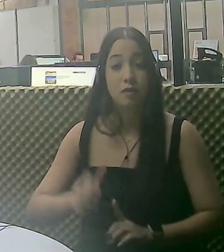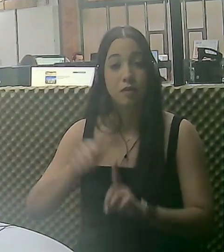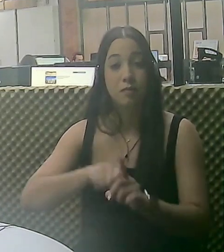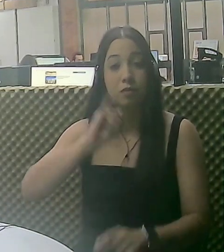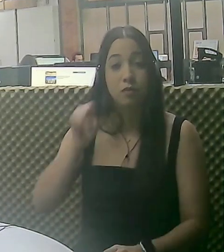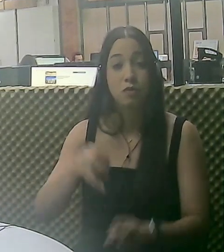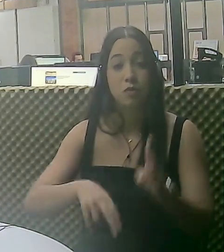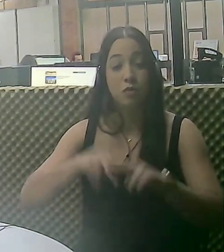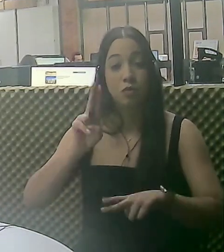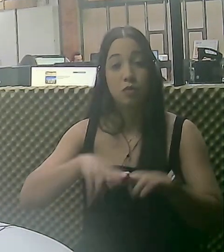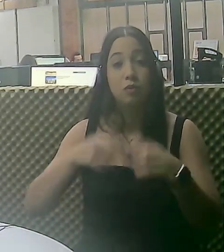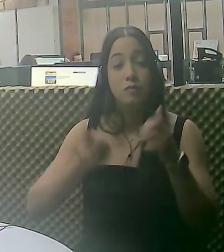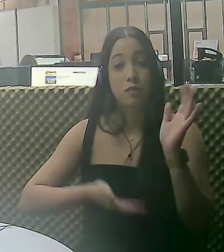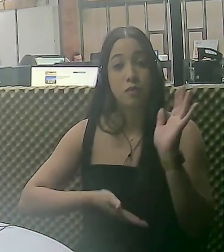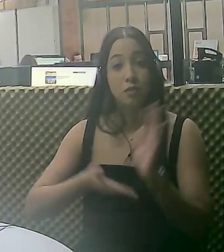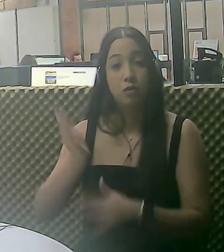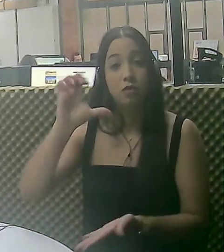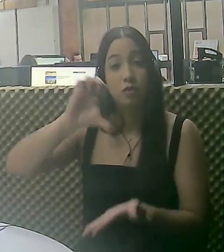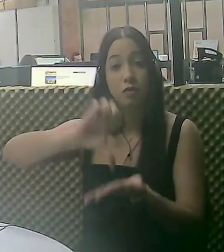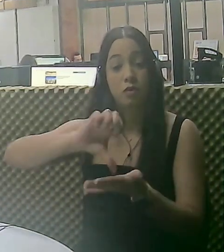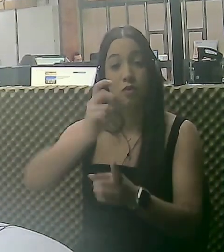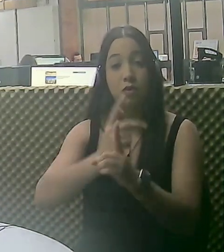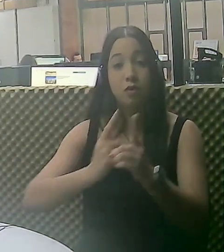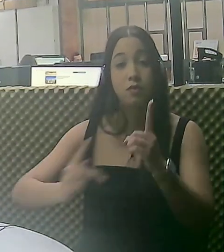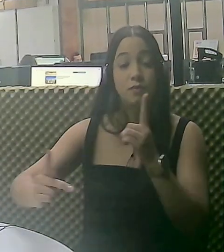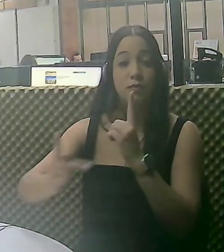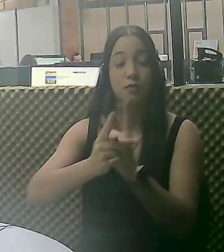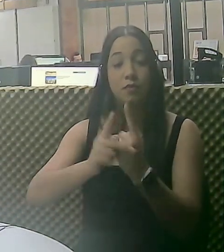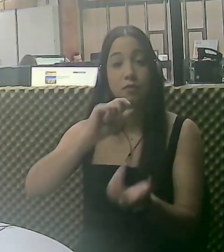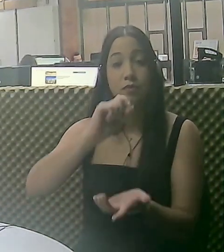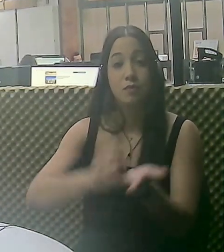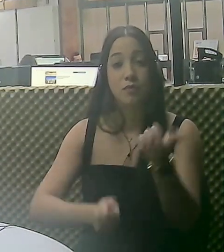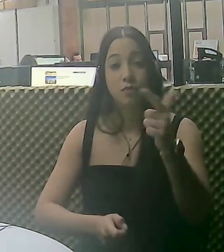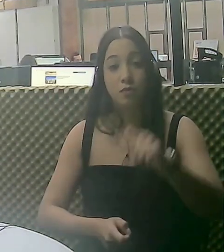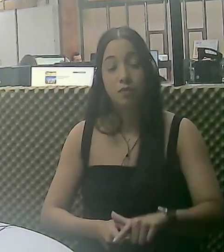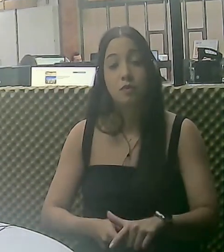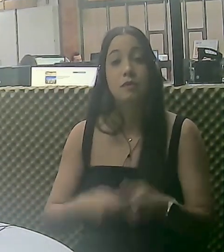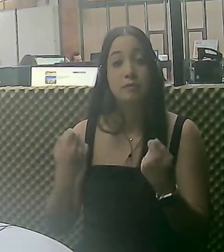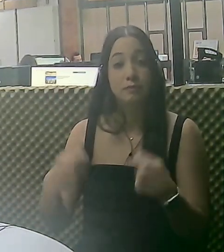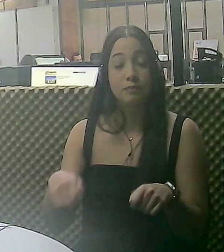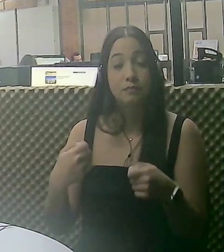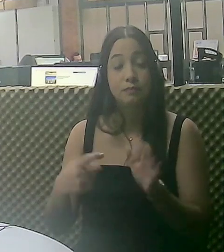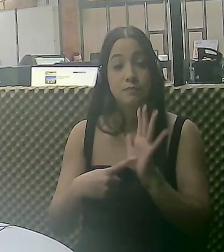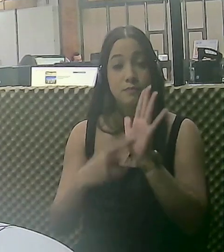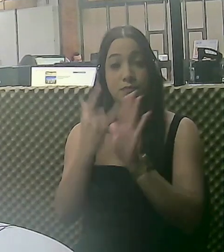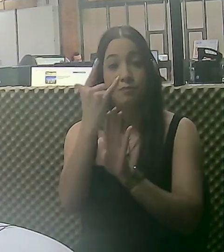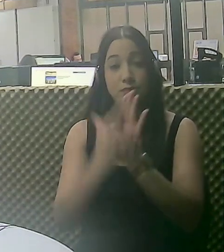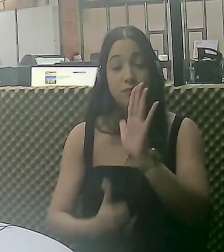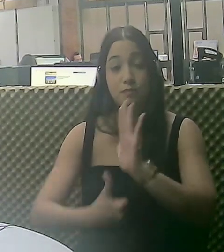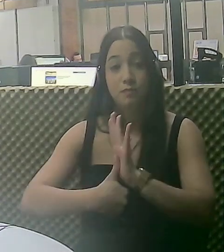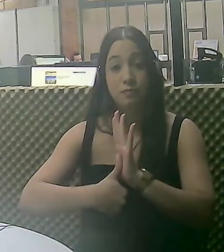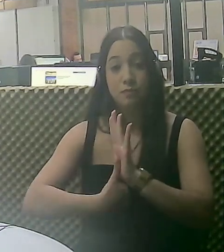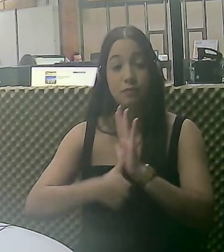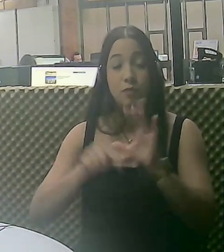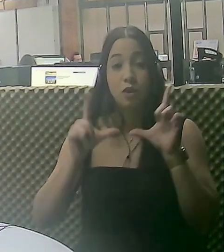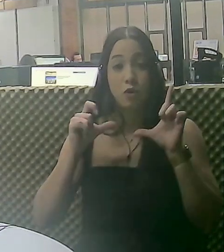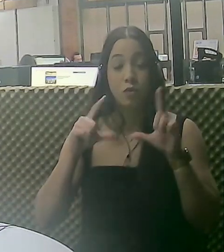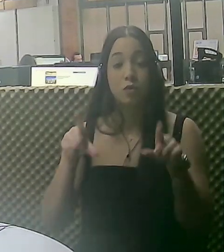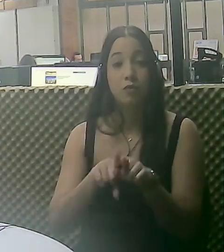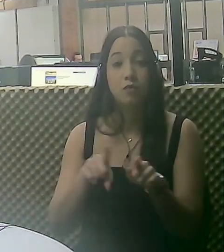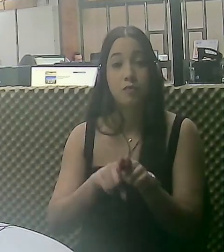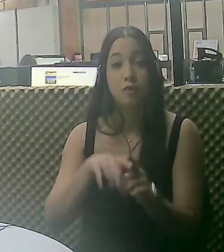mês de junho devem procurar a sede do IPREMO. Para o recadastramento, é preciso apresentar documento de identificação com